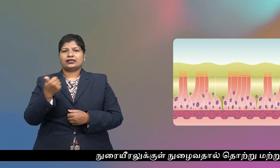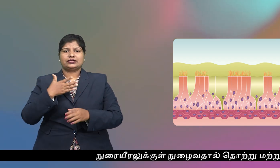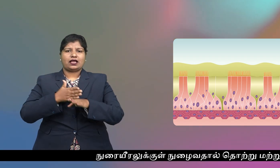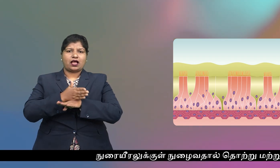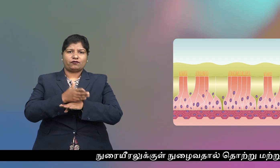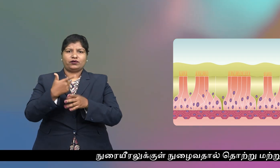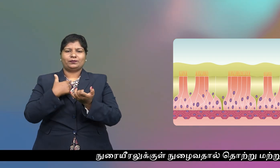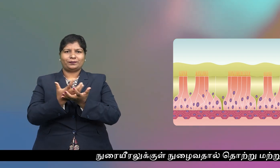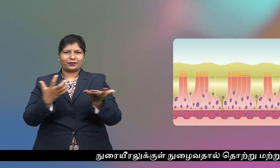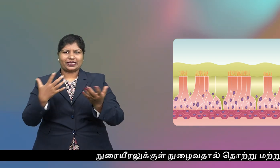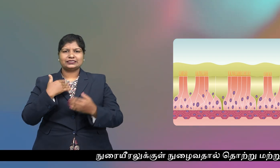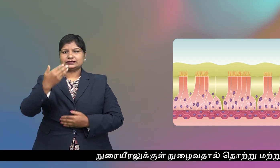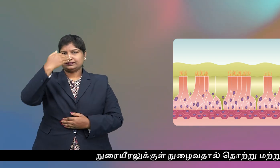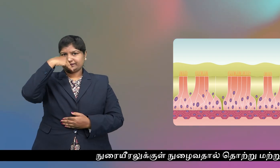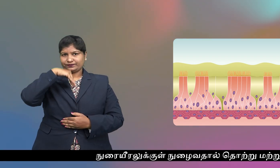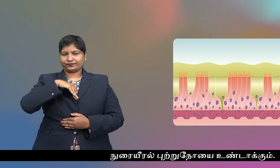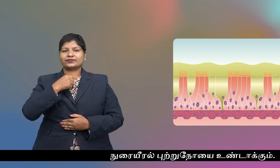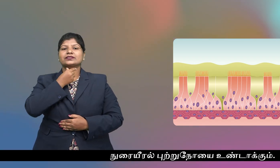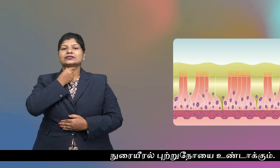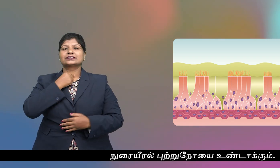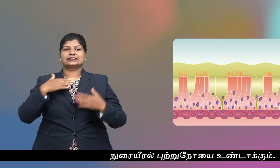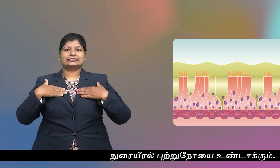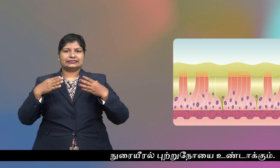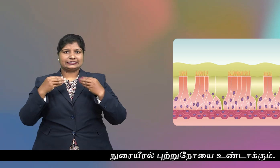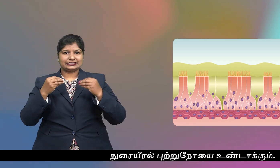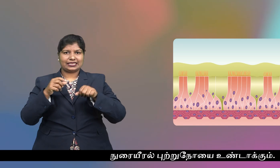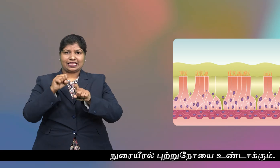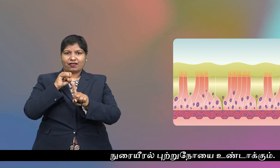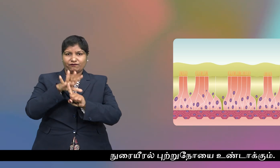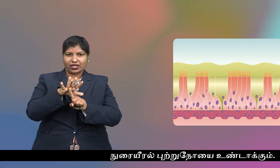நுரையீரலுக்குள் நுழைவதால் தொற்று மற்றும் நுரையீரல் புற்றுநோய் உண்டாகும்.